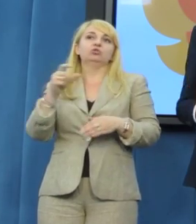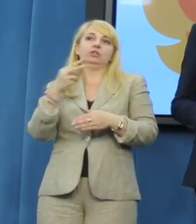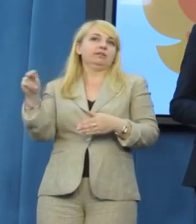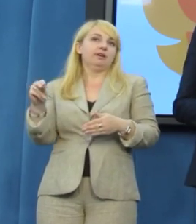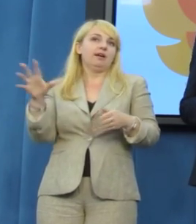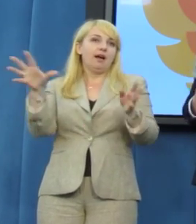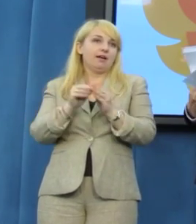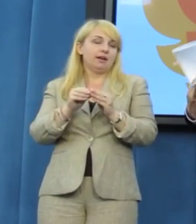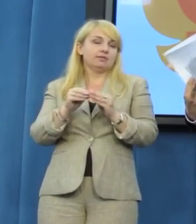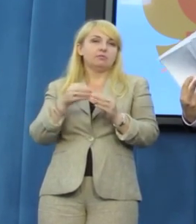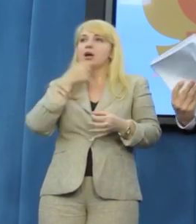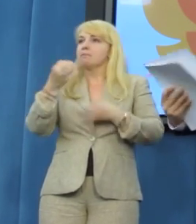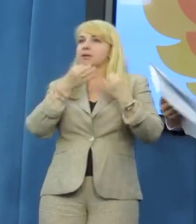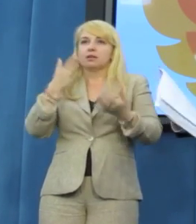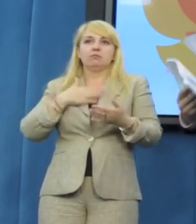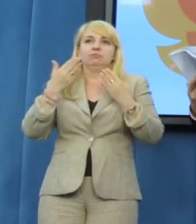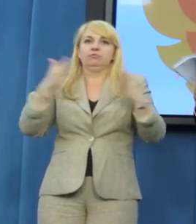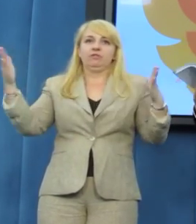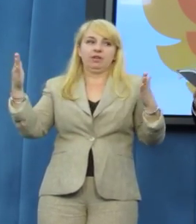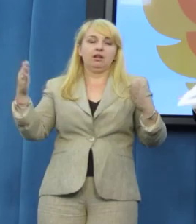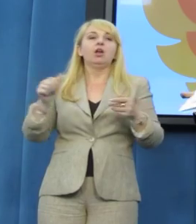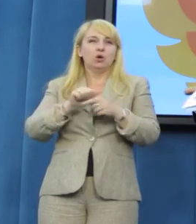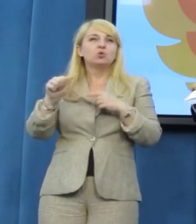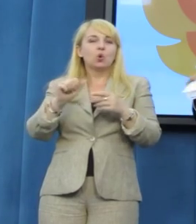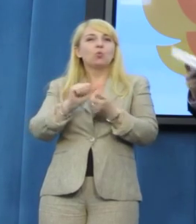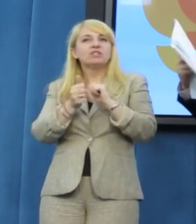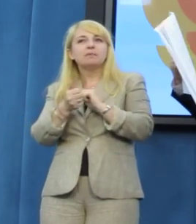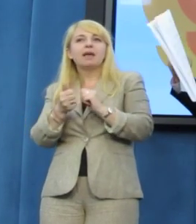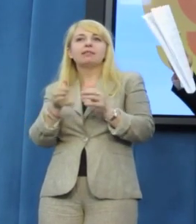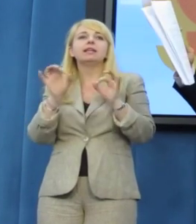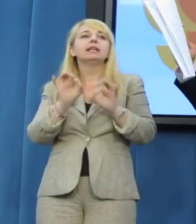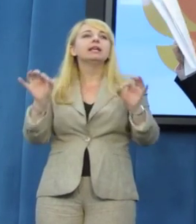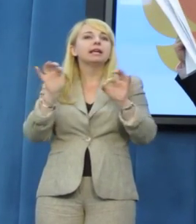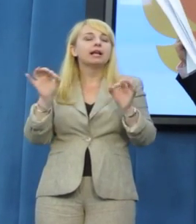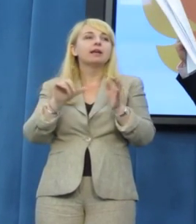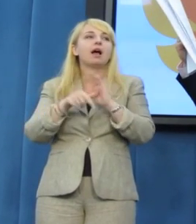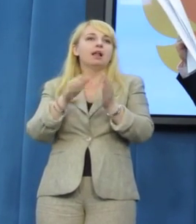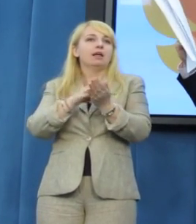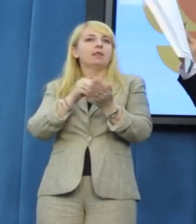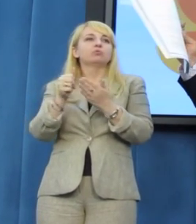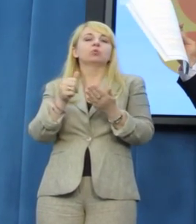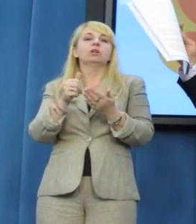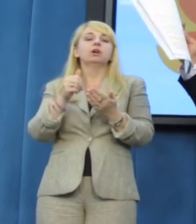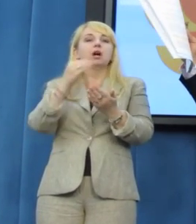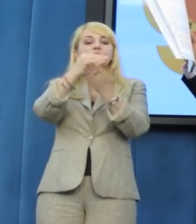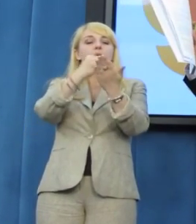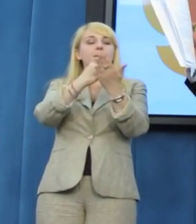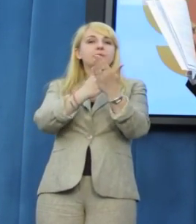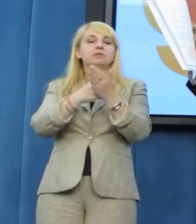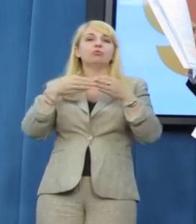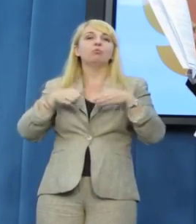wiele. Oczywiście są jakieś zmiany kosmetyczne, na przykład to, że przepisy